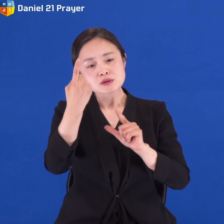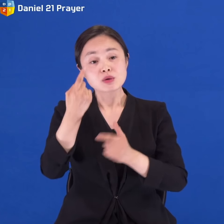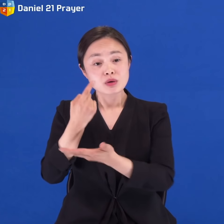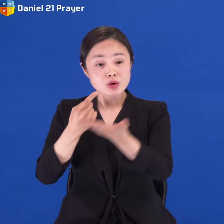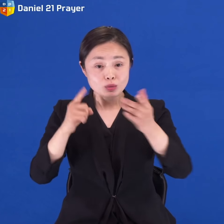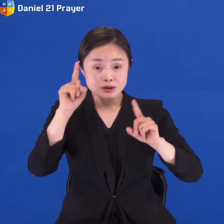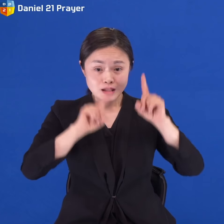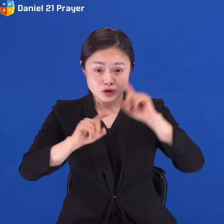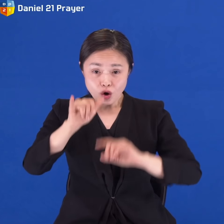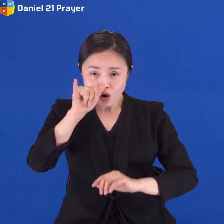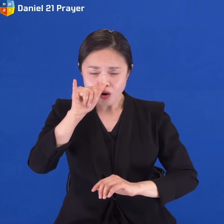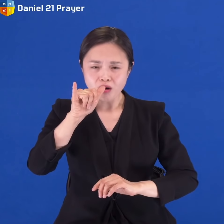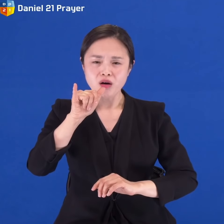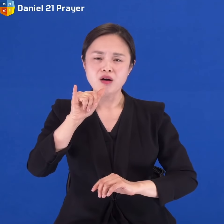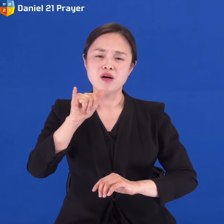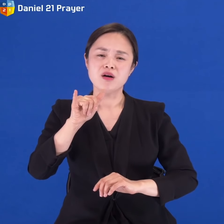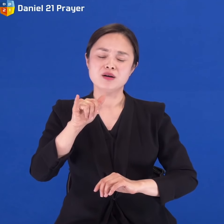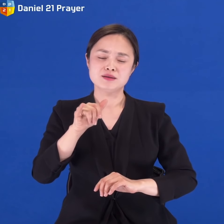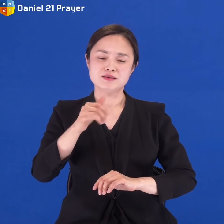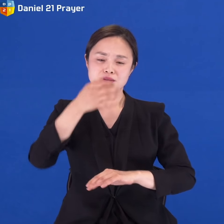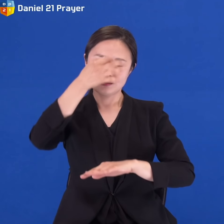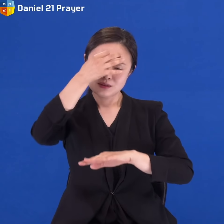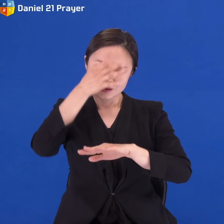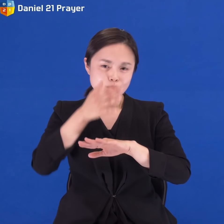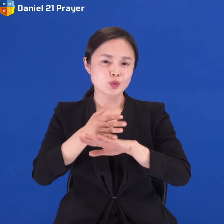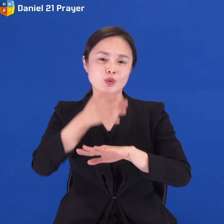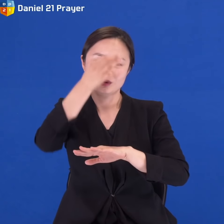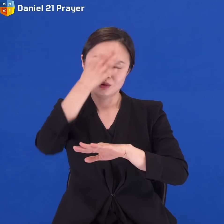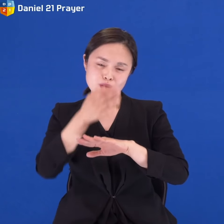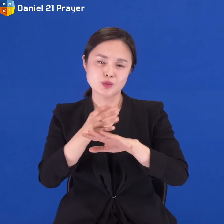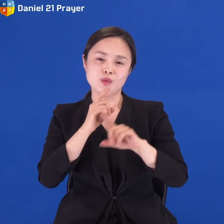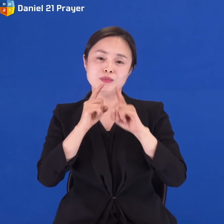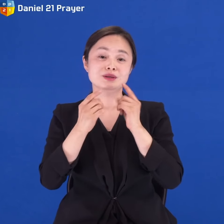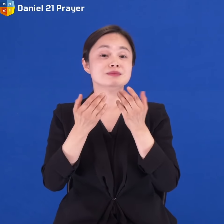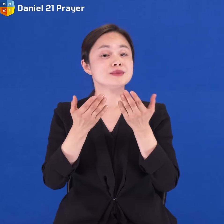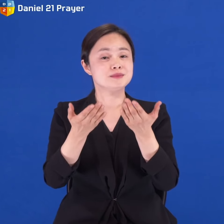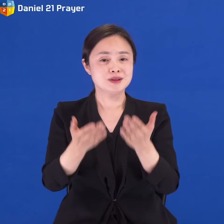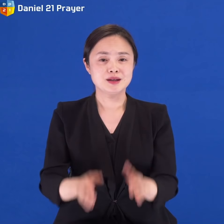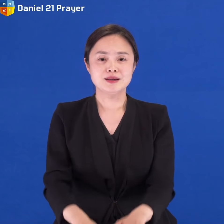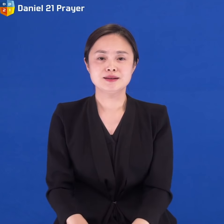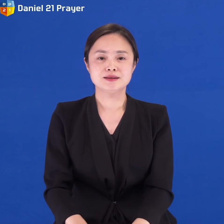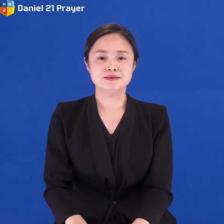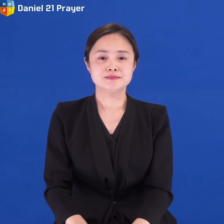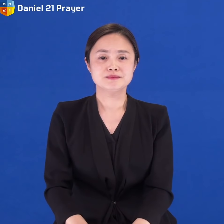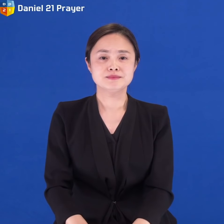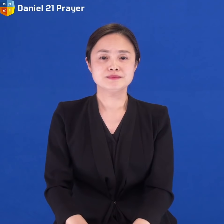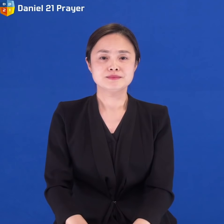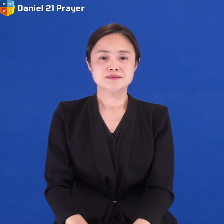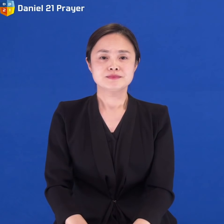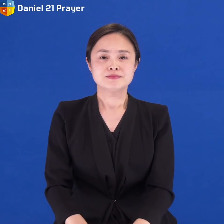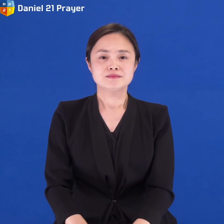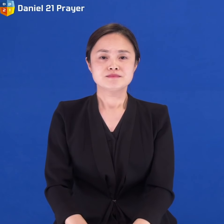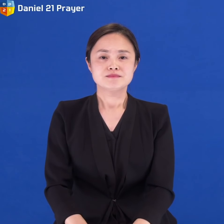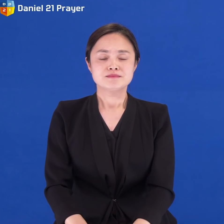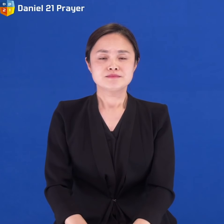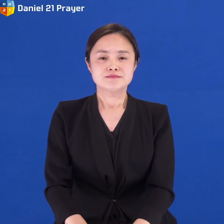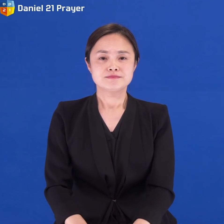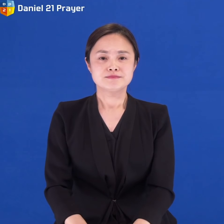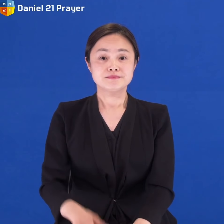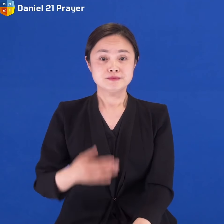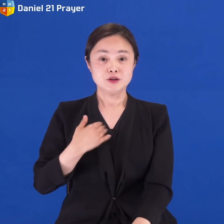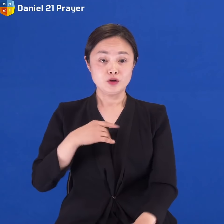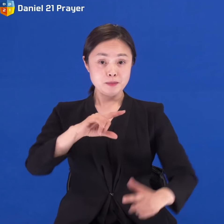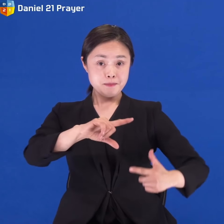왜냐하면 그 사람들이 이런 호칭을 받을 수 없어서 안 한 게 아니라 저는 양보했고